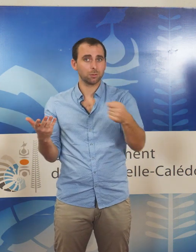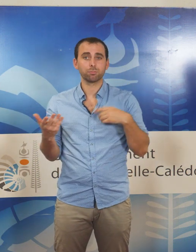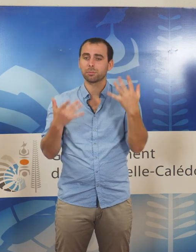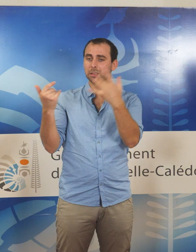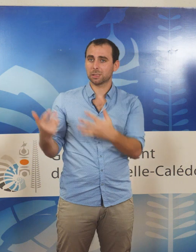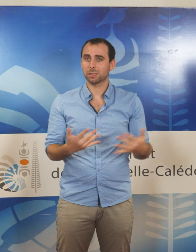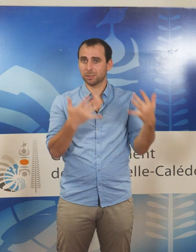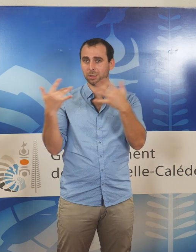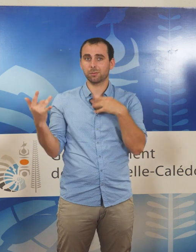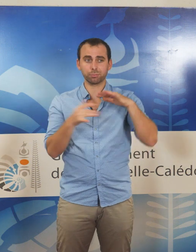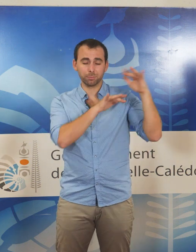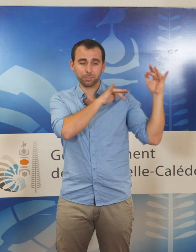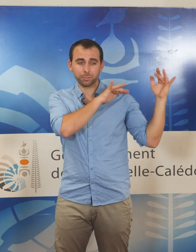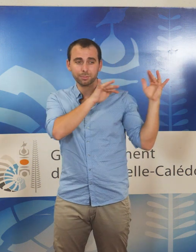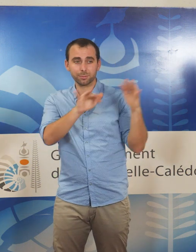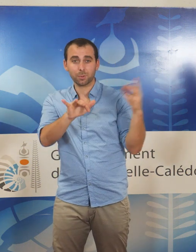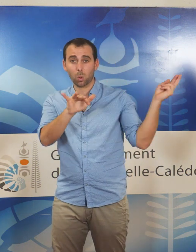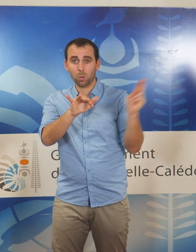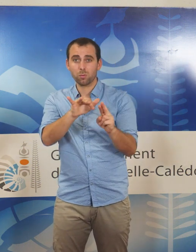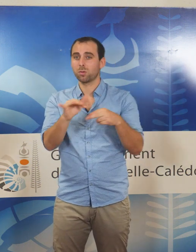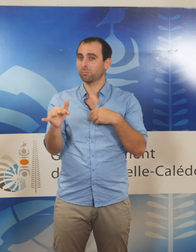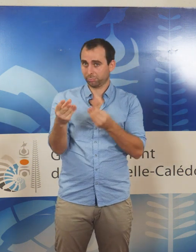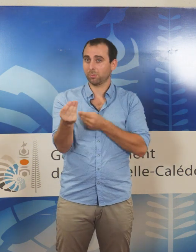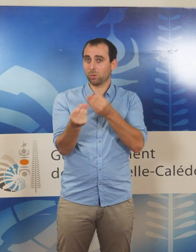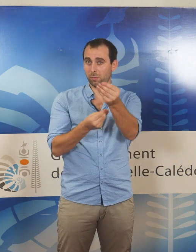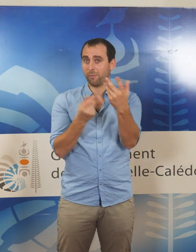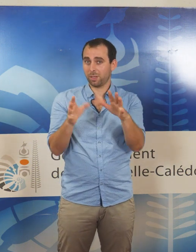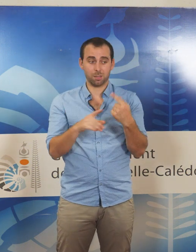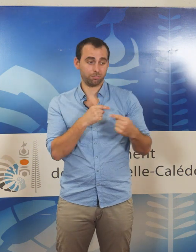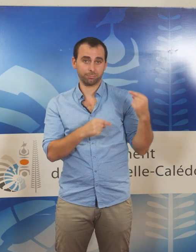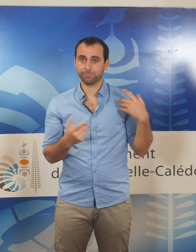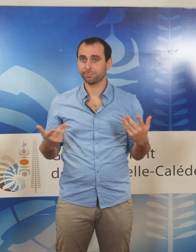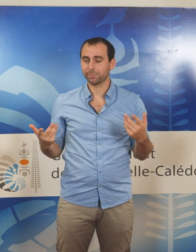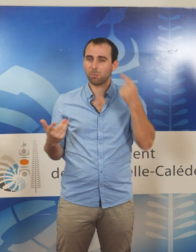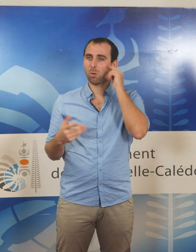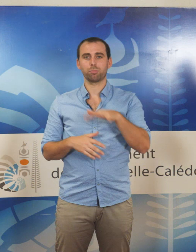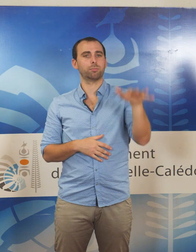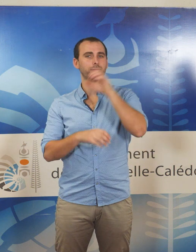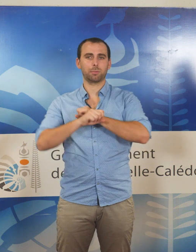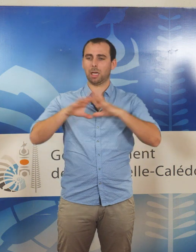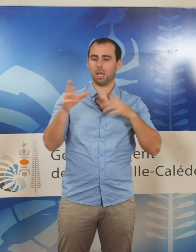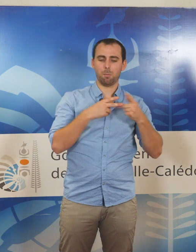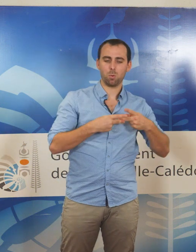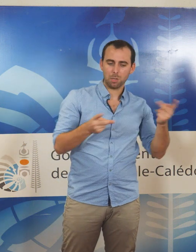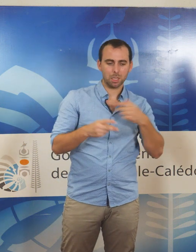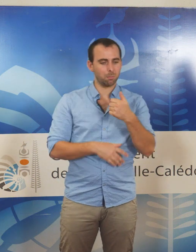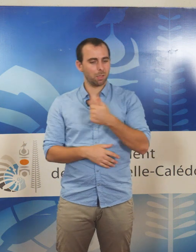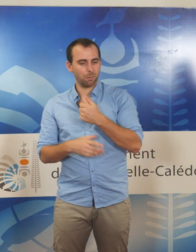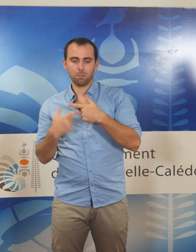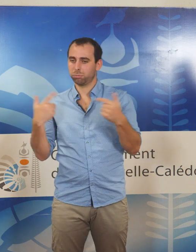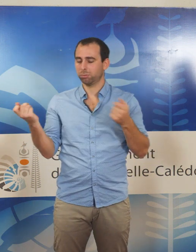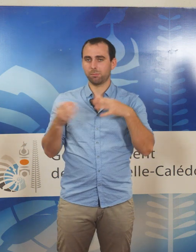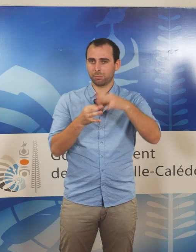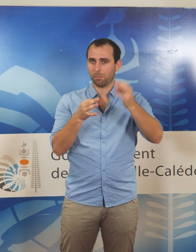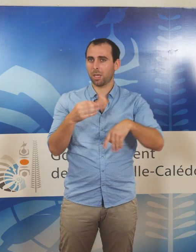fréquentation pour ces établissements, pour qu'ils apparaissent bien dans ce que nous avons pris en compte aujourd'hui pour ce bilan de